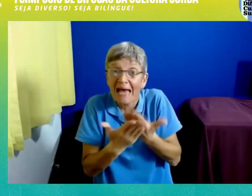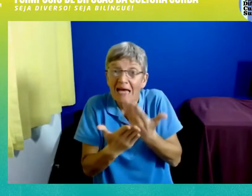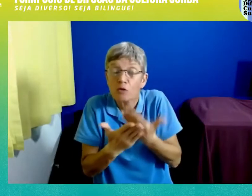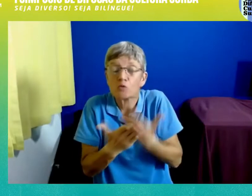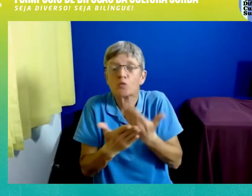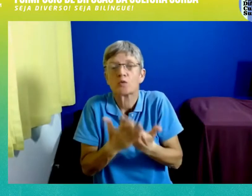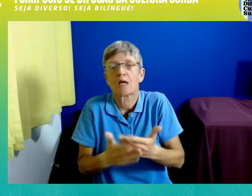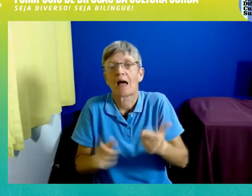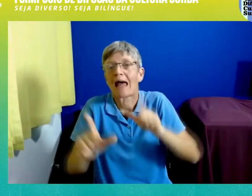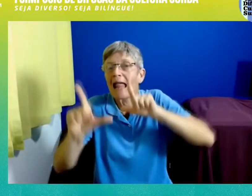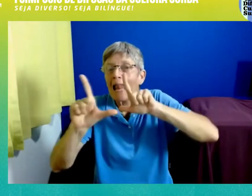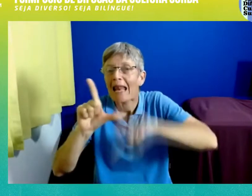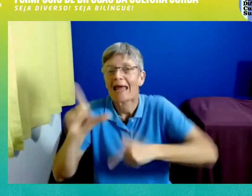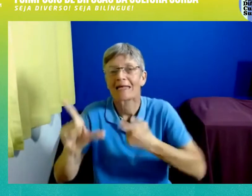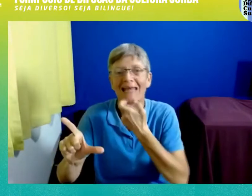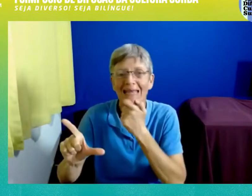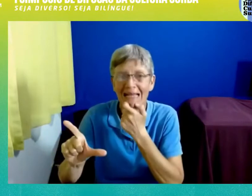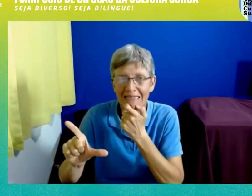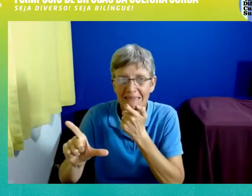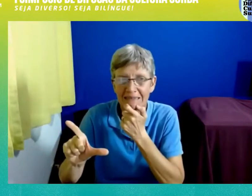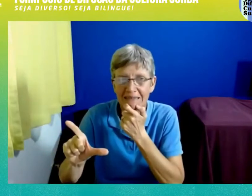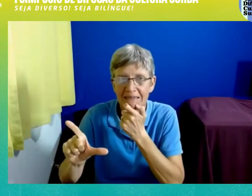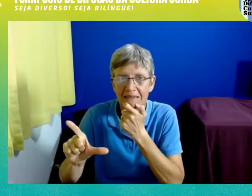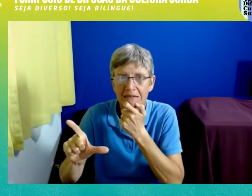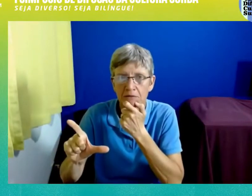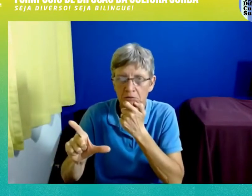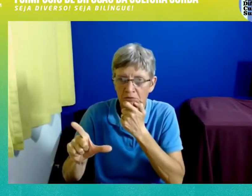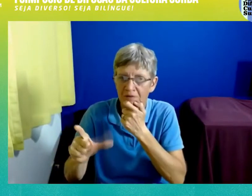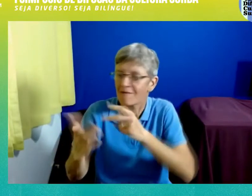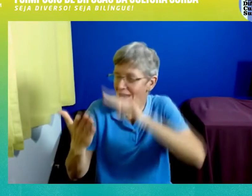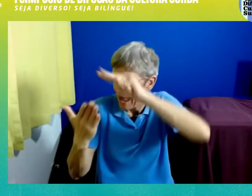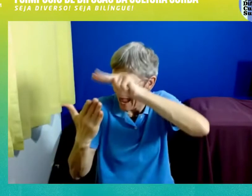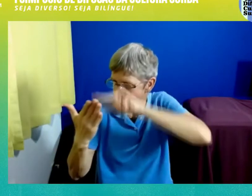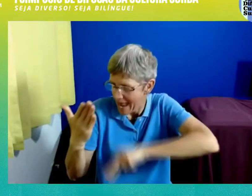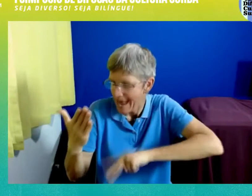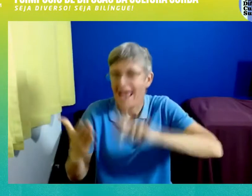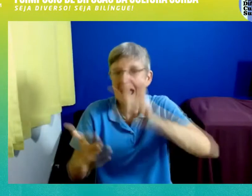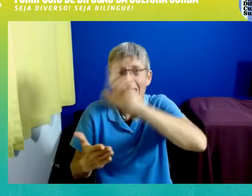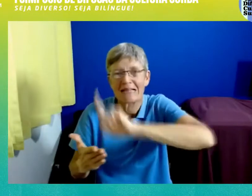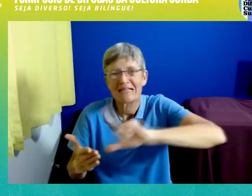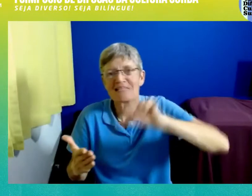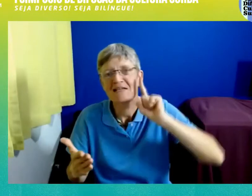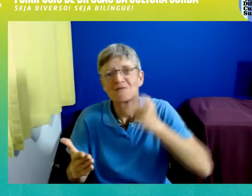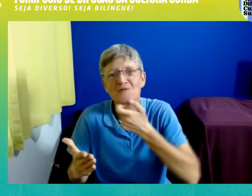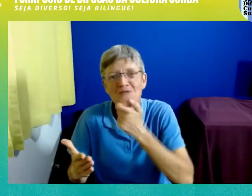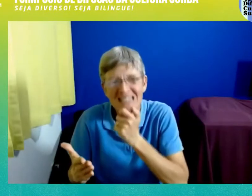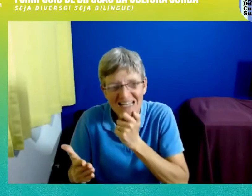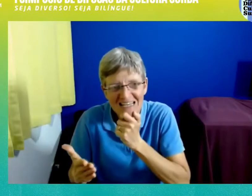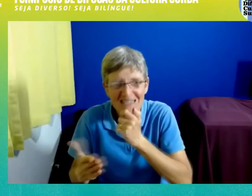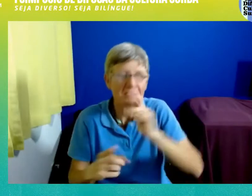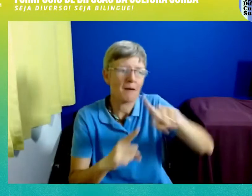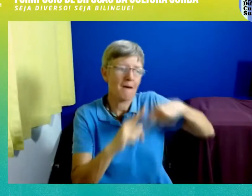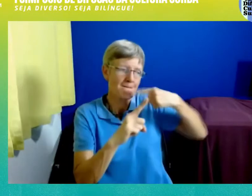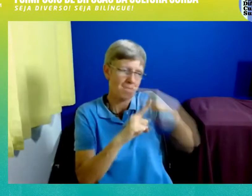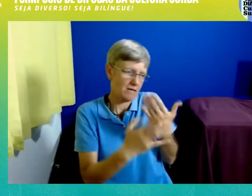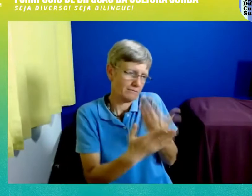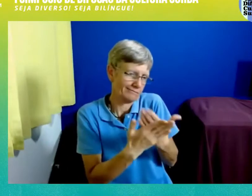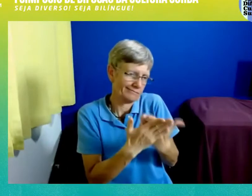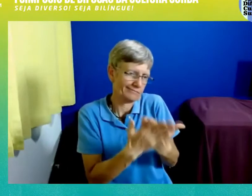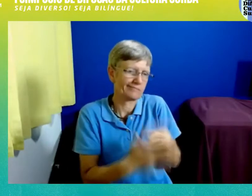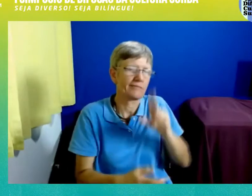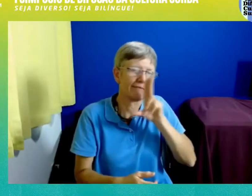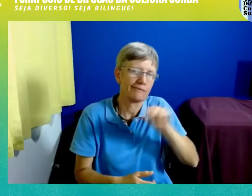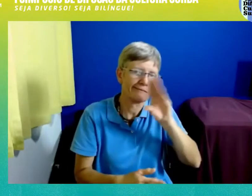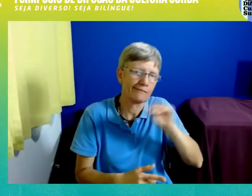Tem um objetivo, a Letras Livres tem um objetivo diferente da literatura surda, da